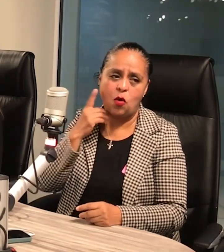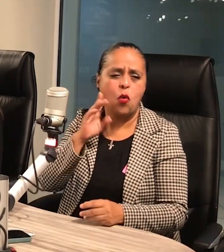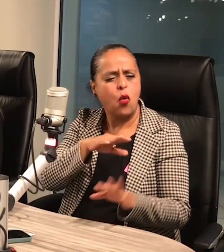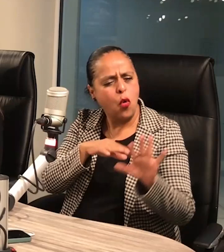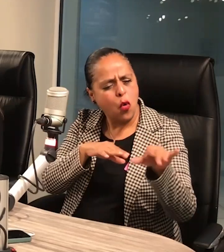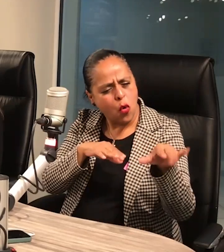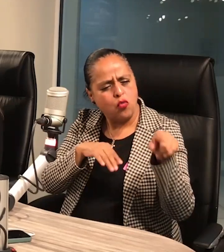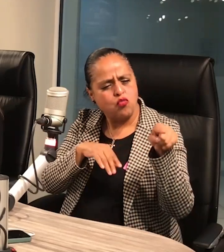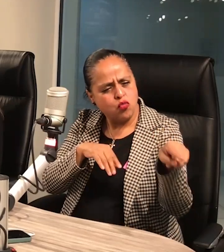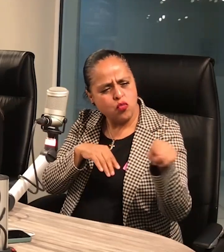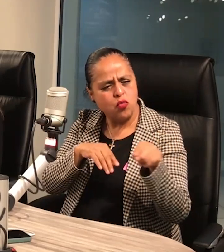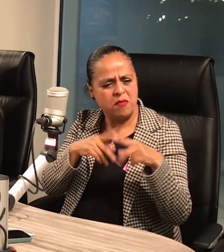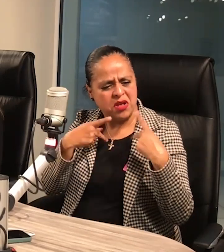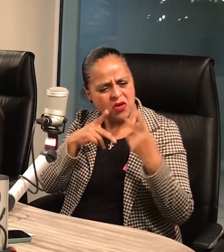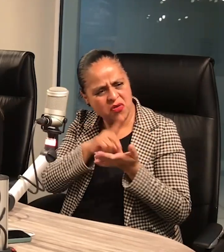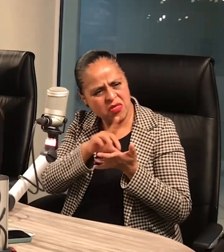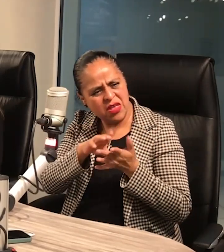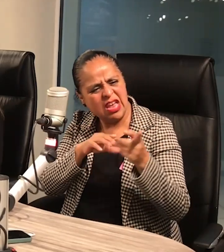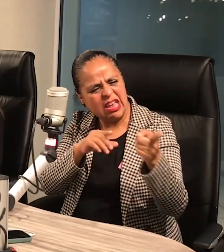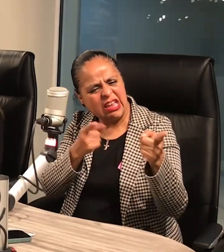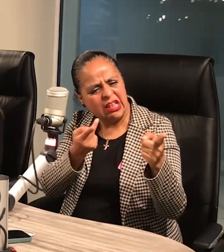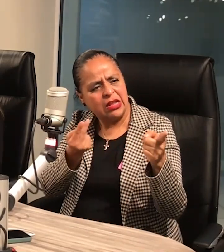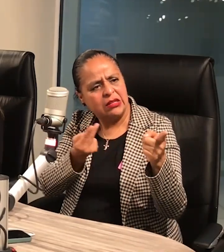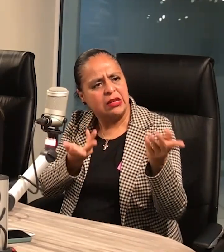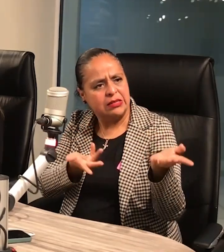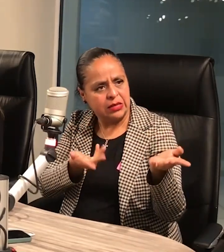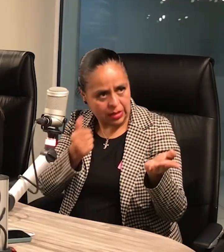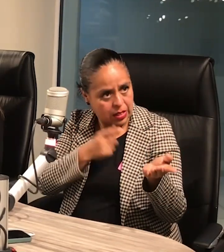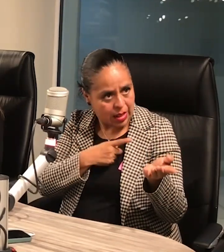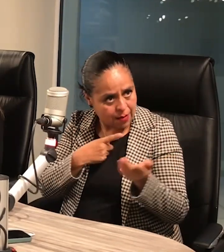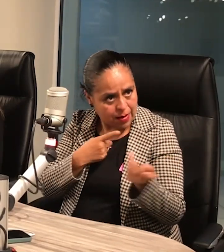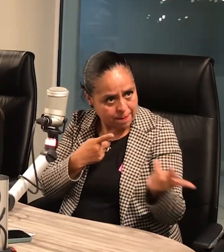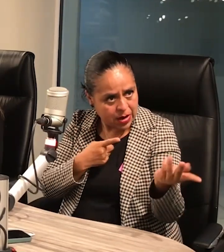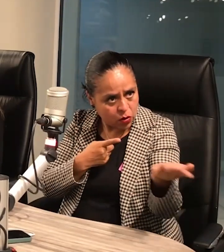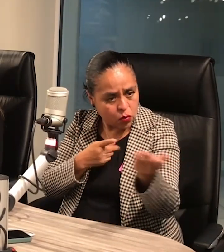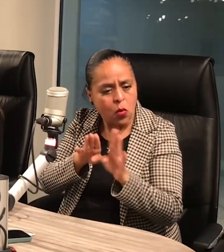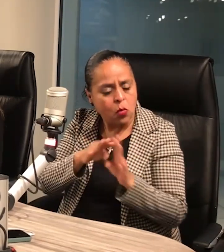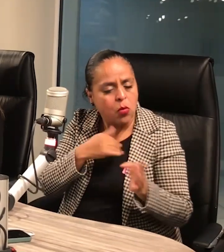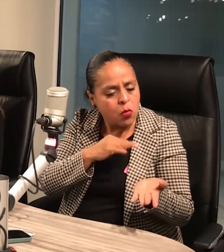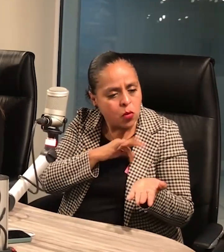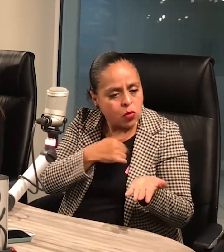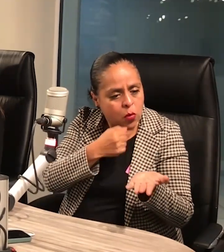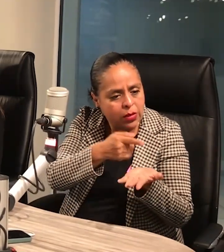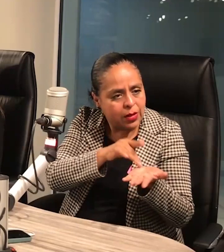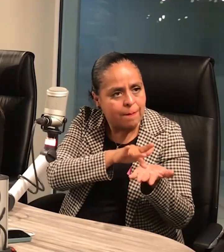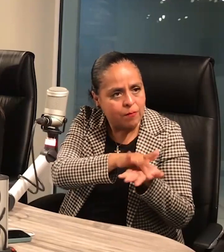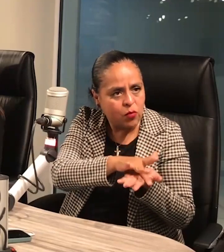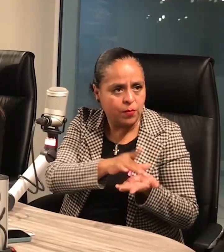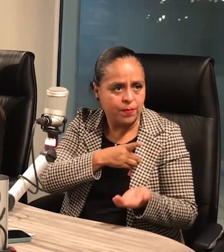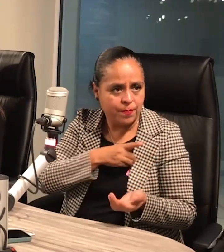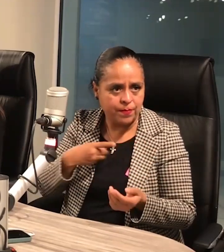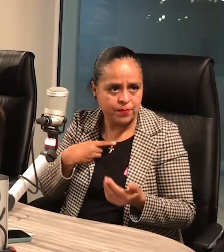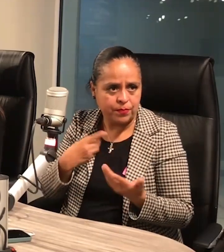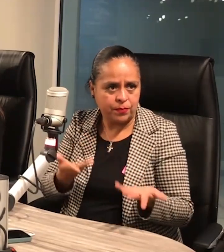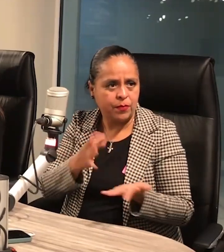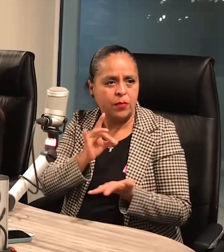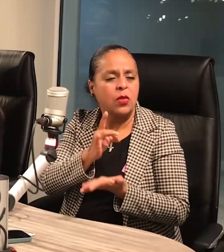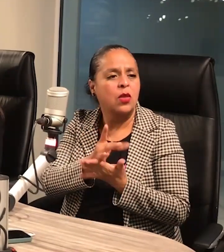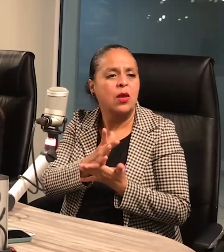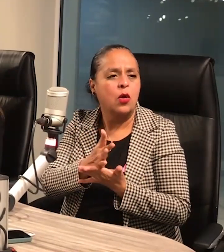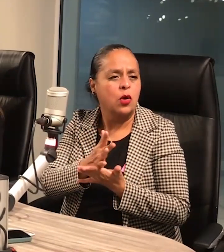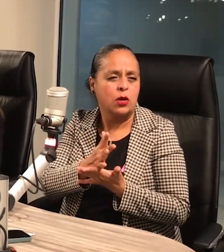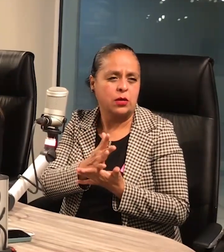con discapacidad, ¿qué requieres? O cómo puedo apoyar, en el sentido de que no solamente sean los